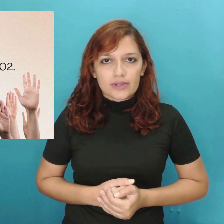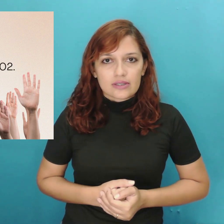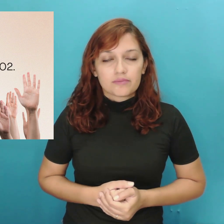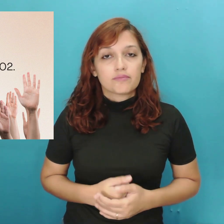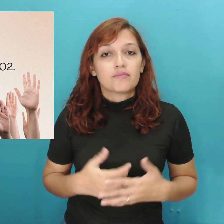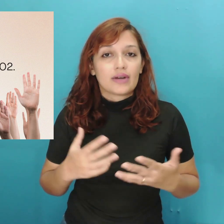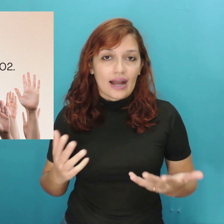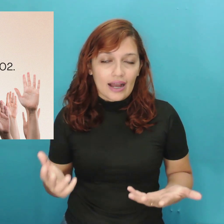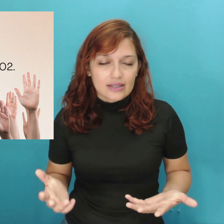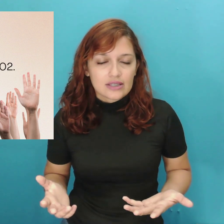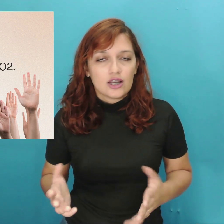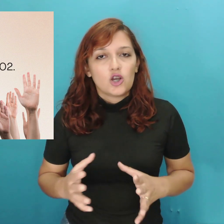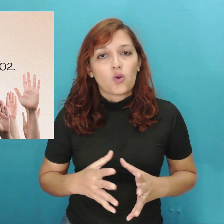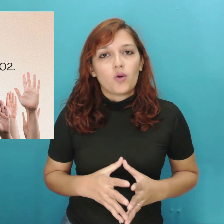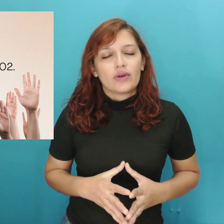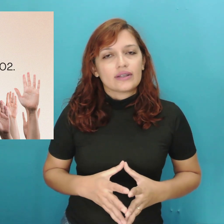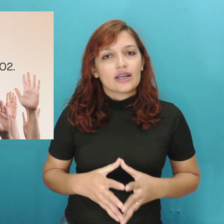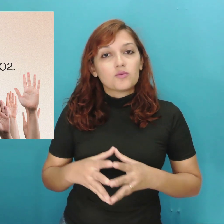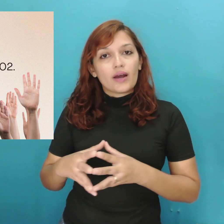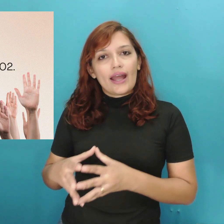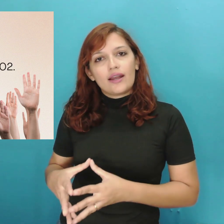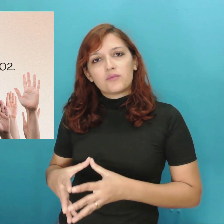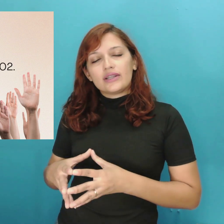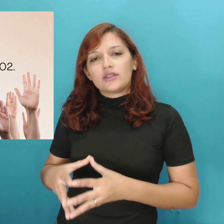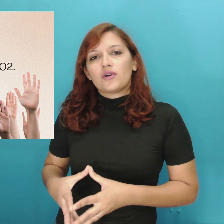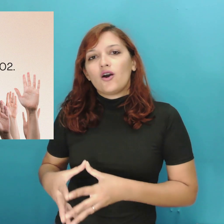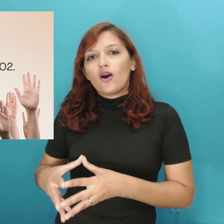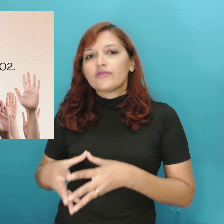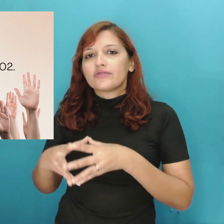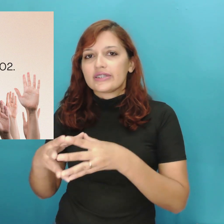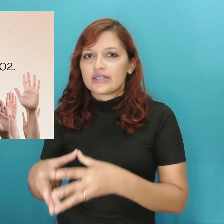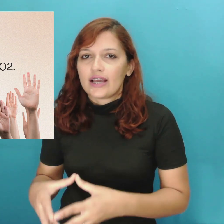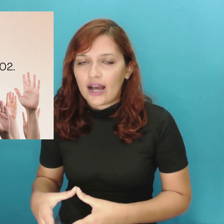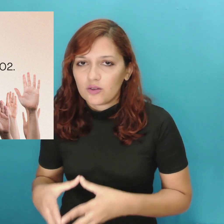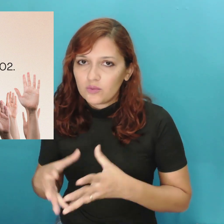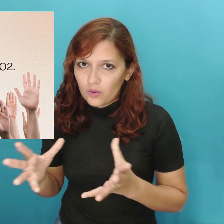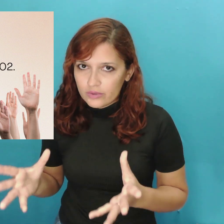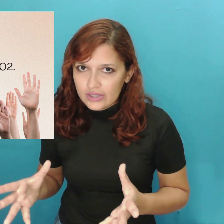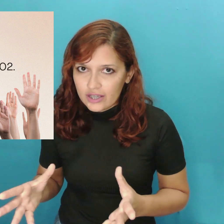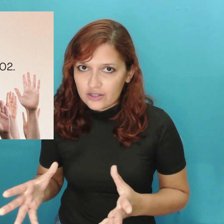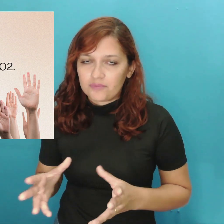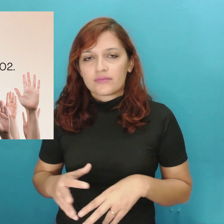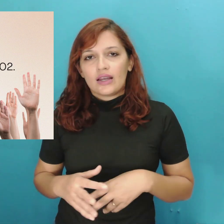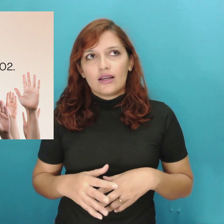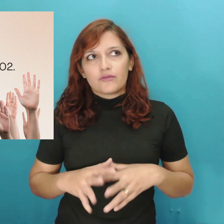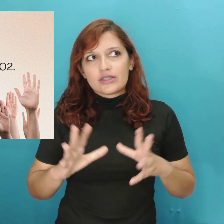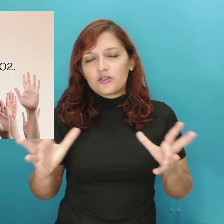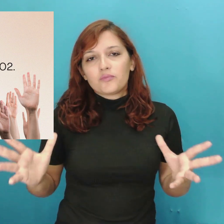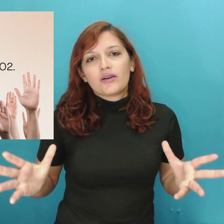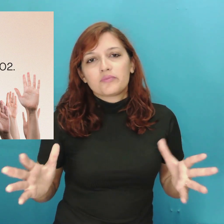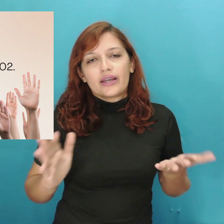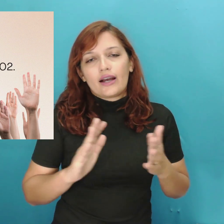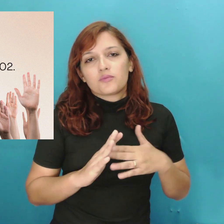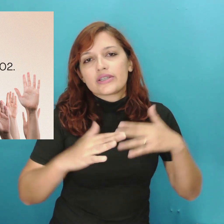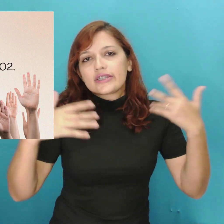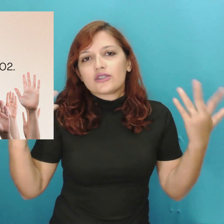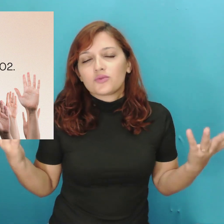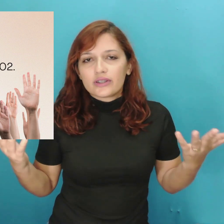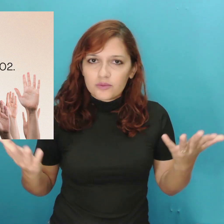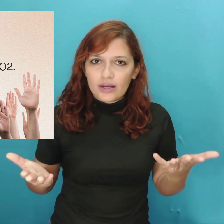Libras. Mas, como ela não é uma língua oficial, ou seja, você não pode pegar uma escritura de uma